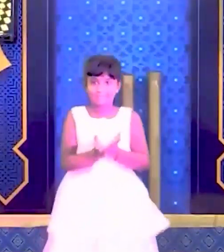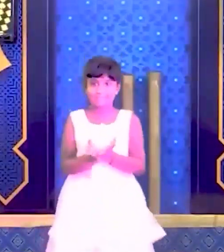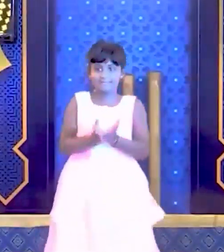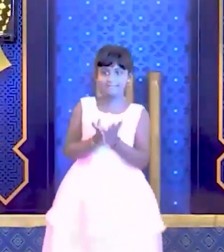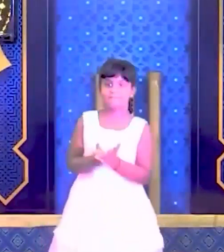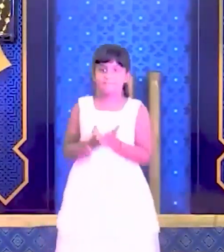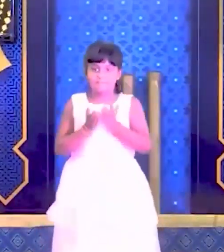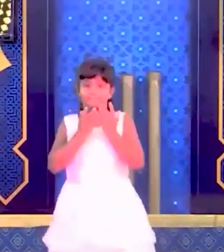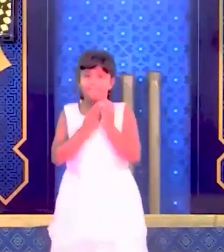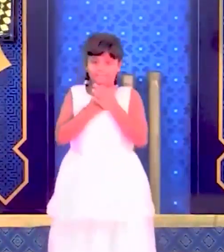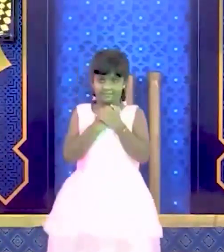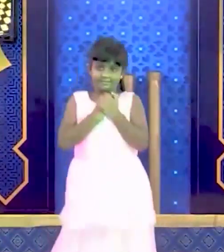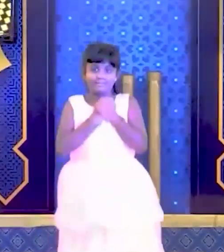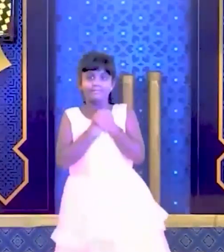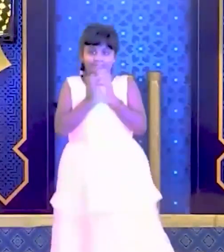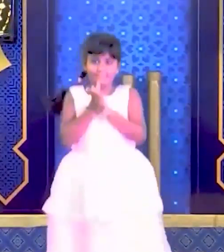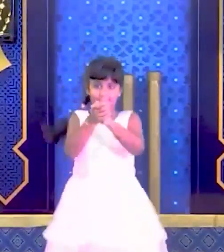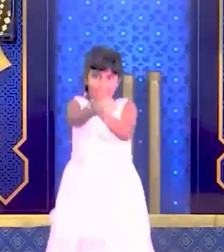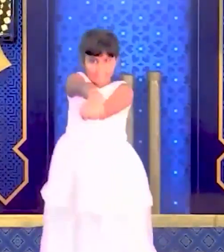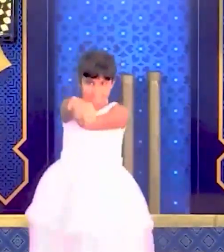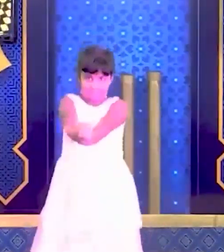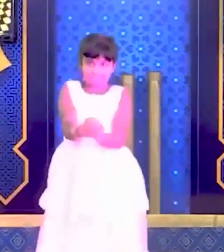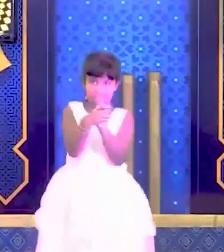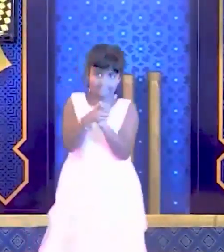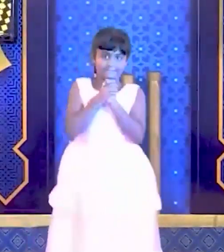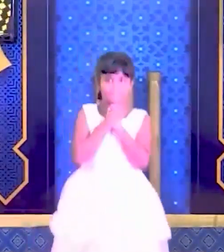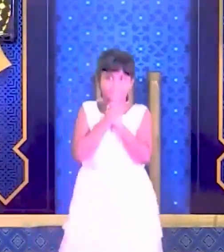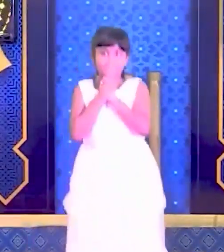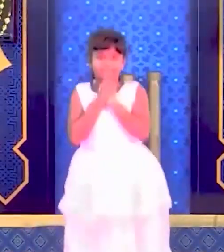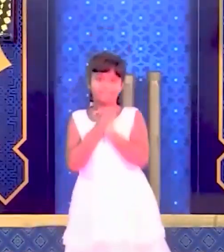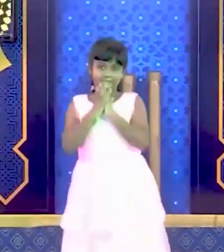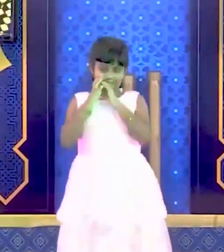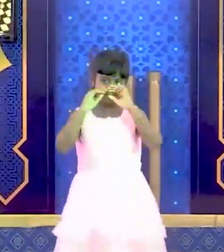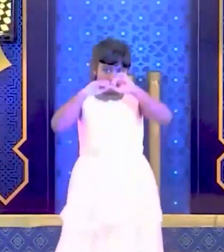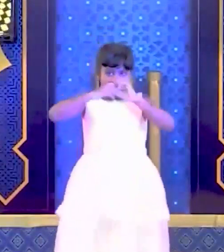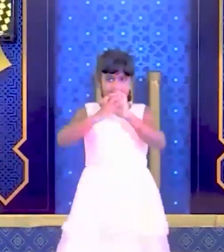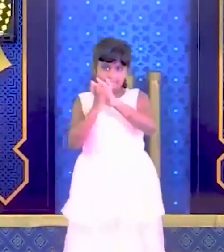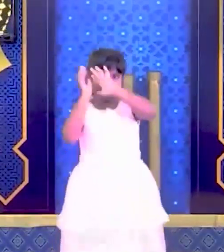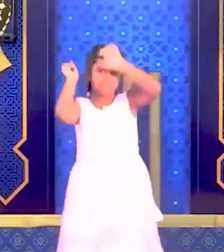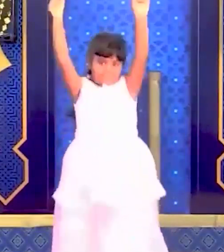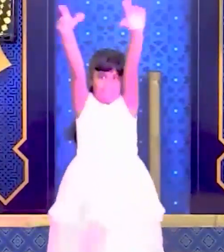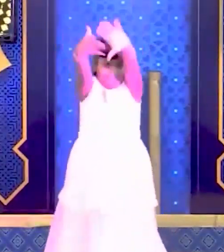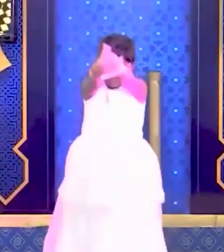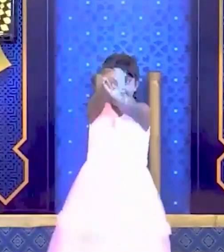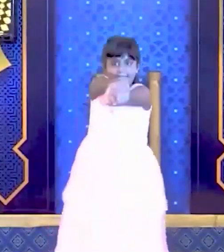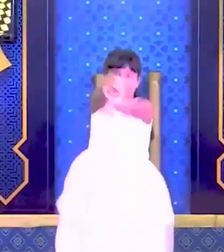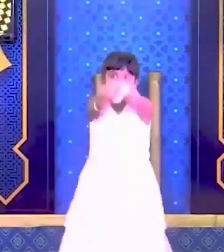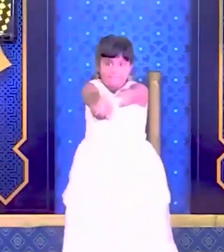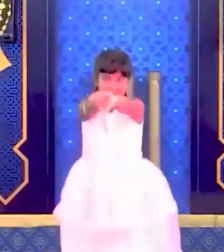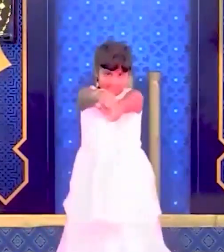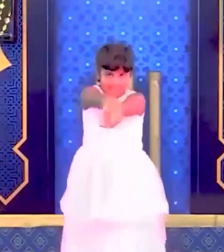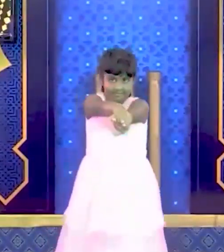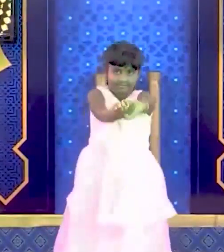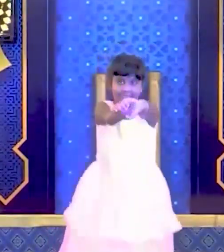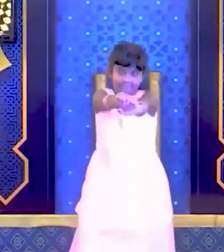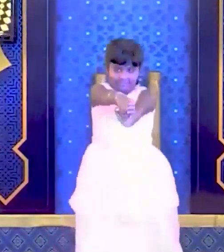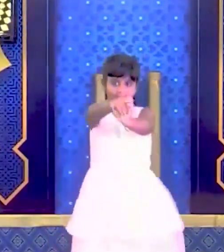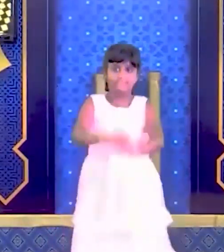उसका वचन है सत्य जीवन, वह तुम्हें बनाने के है